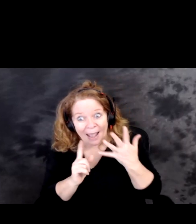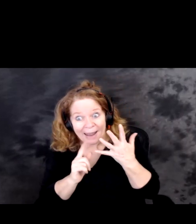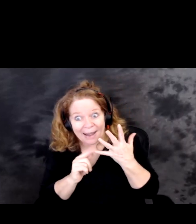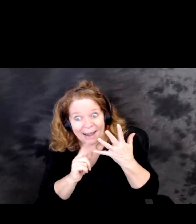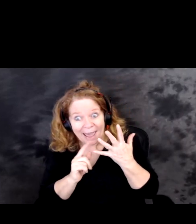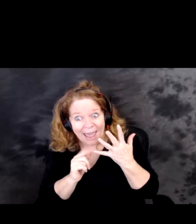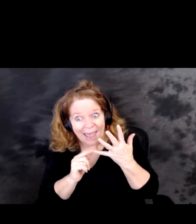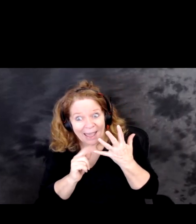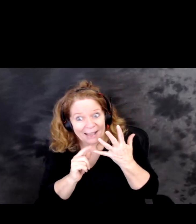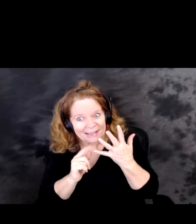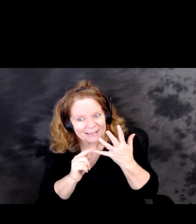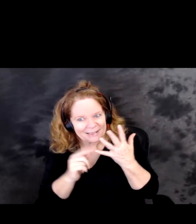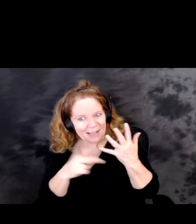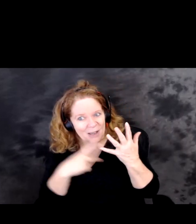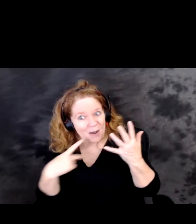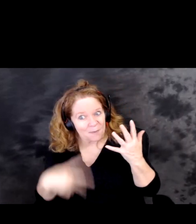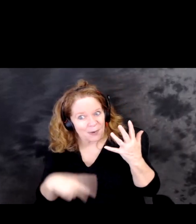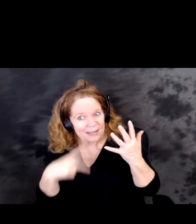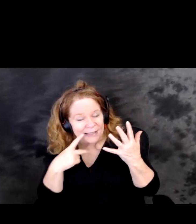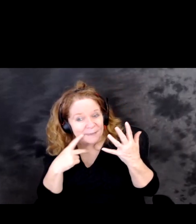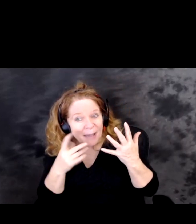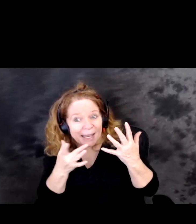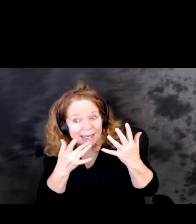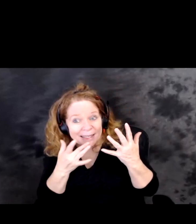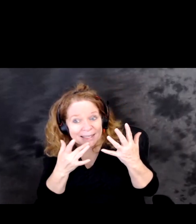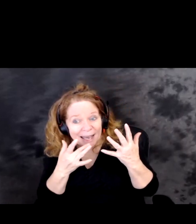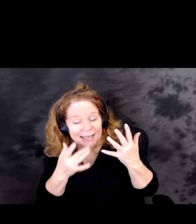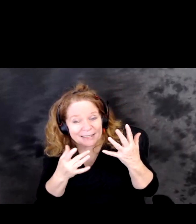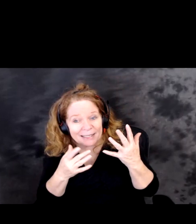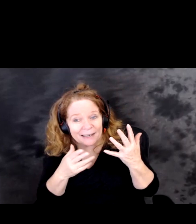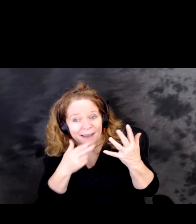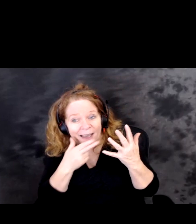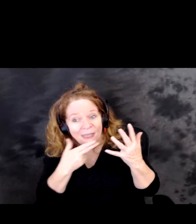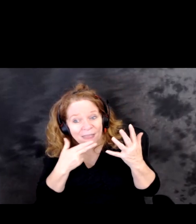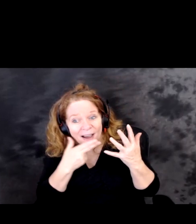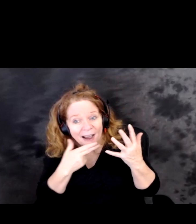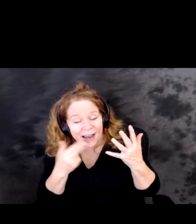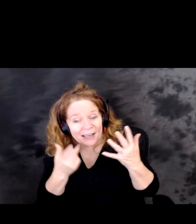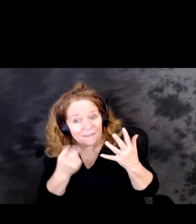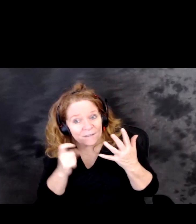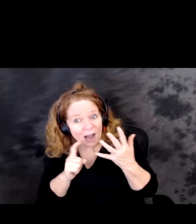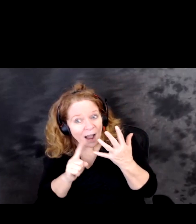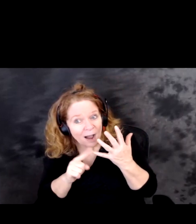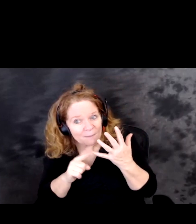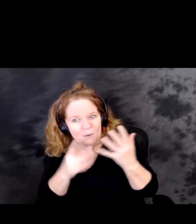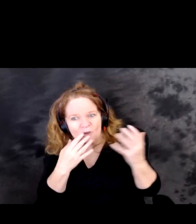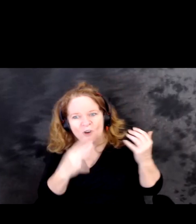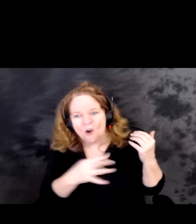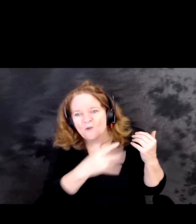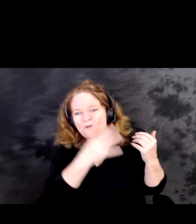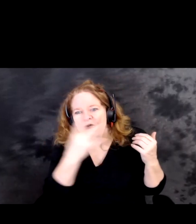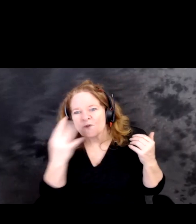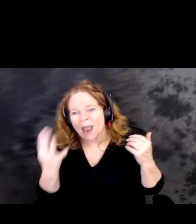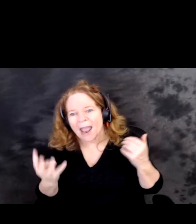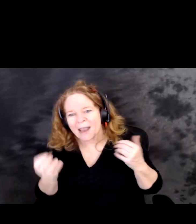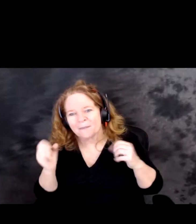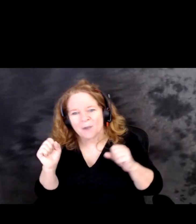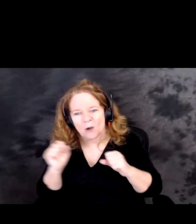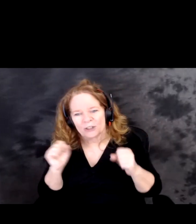hurra! ¡Hip, hip, hurra! Y la princesa Peggy probó la miel del tarro de